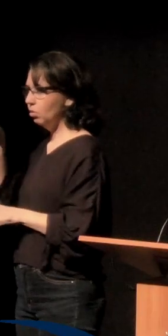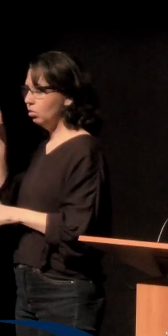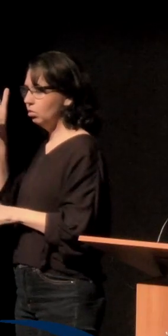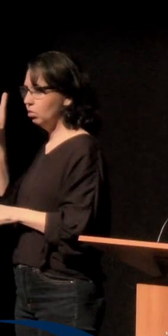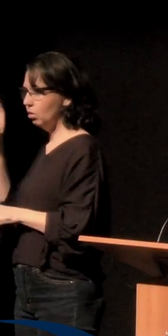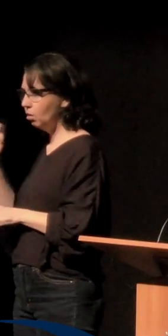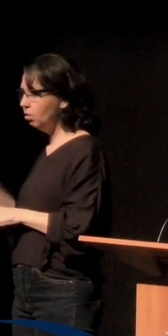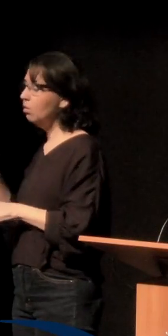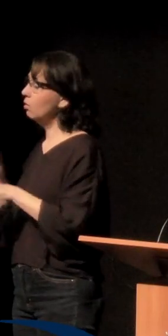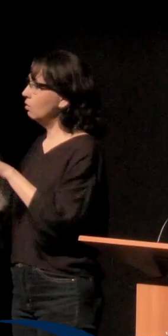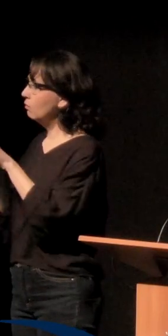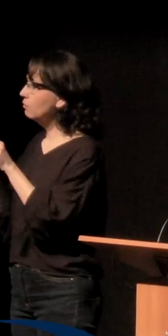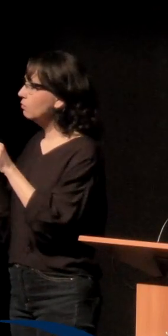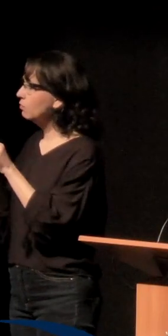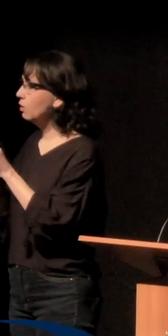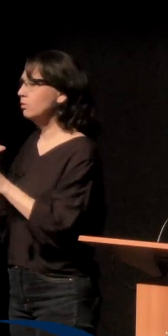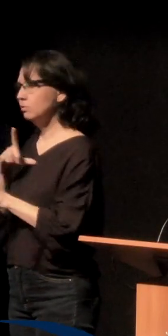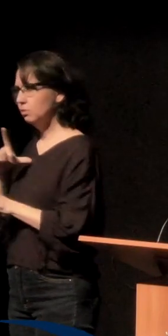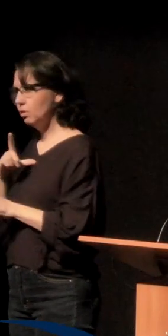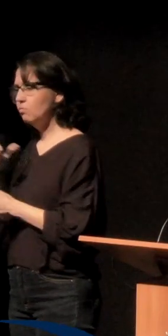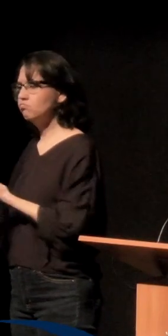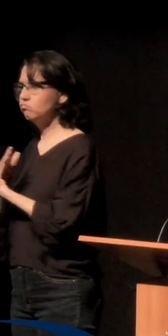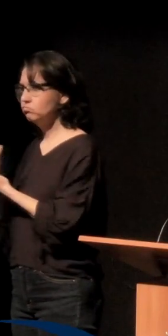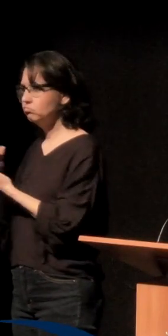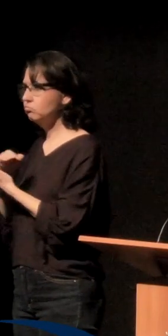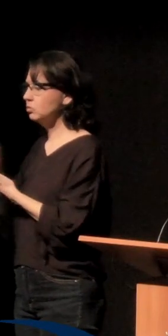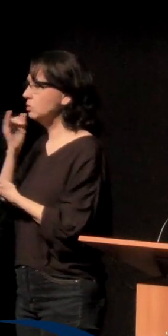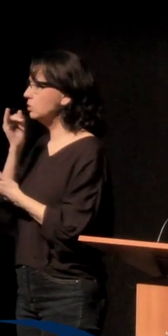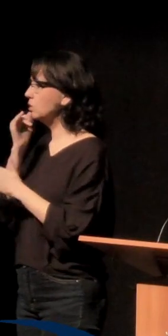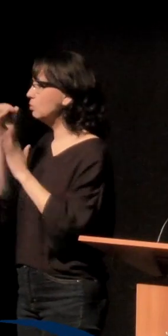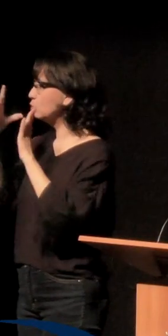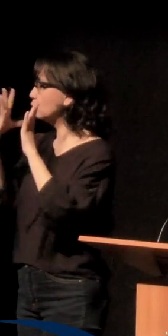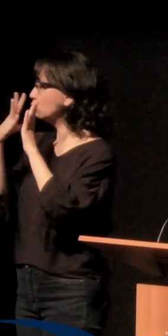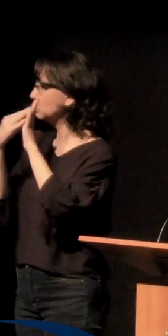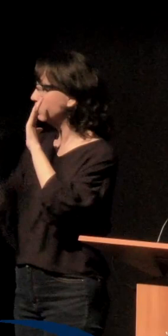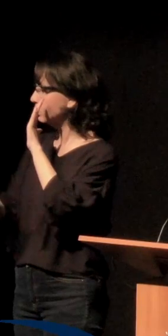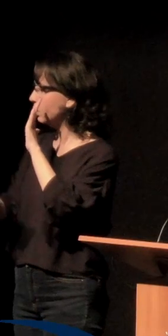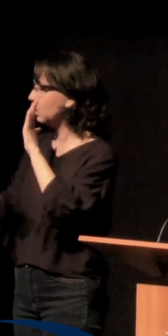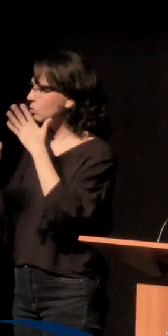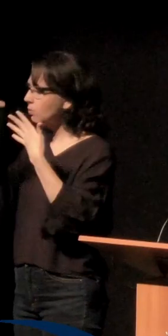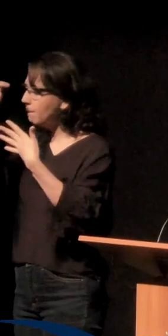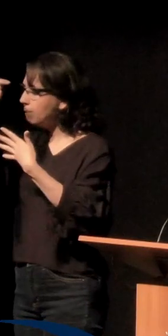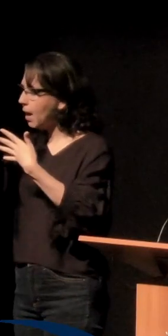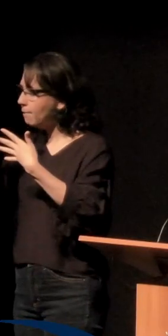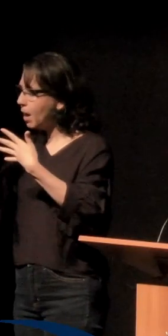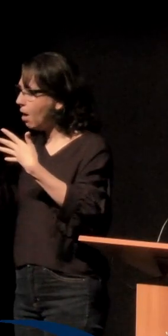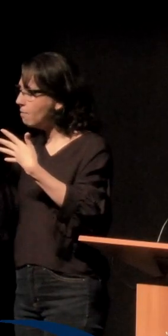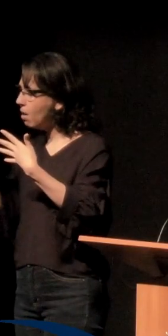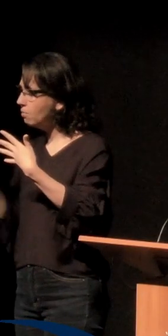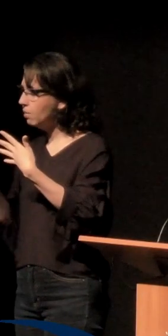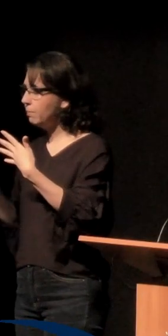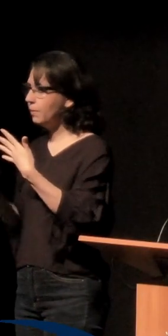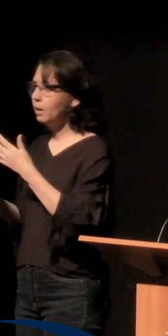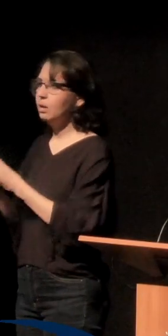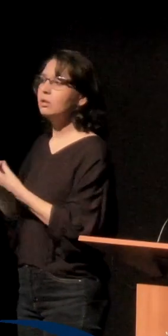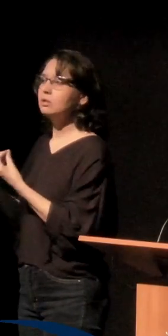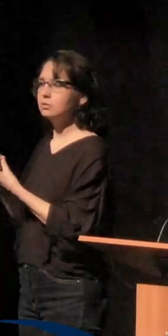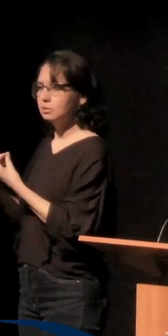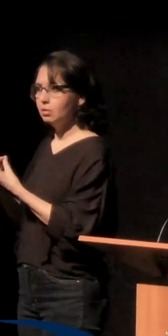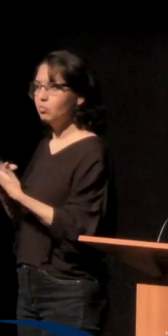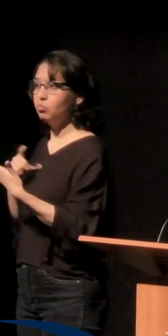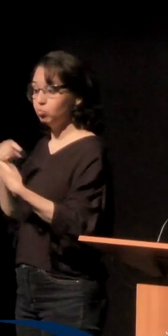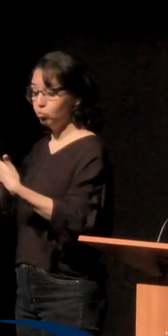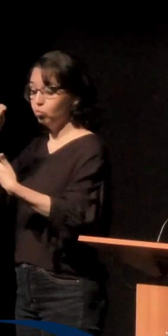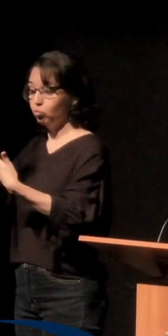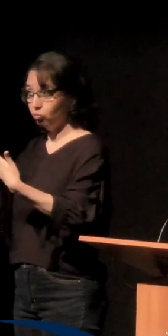lá Alguns alguns exemplos de modelo de check list né inclusive está no nosso check list